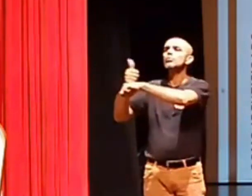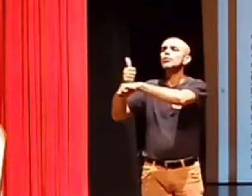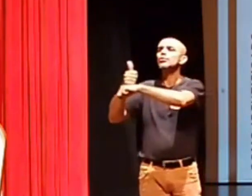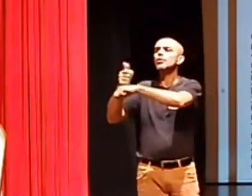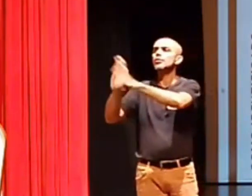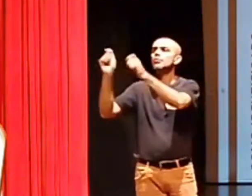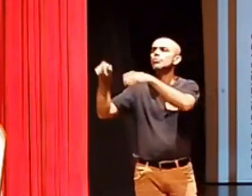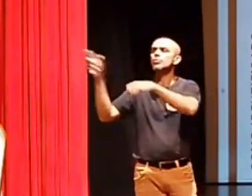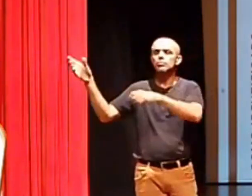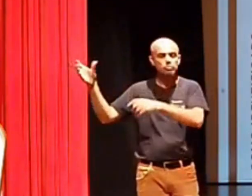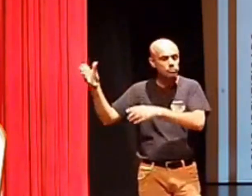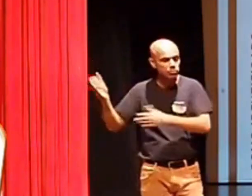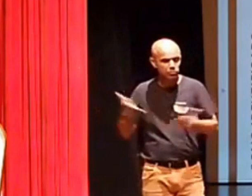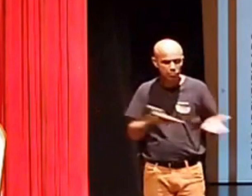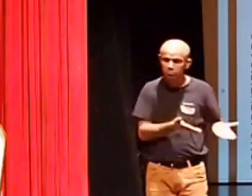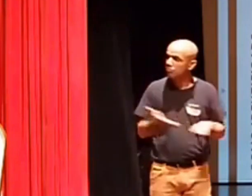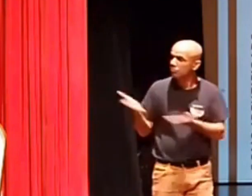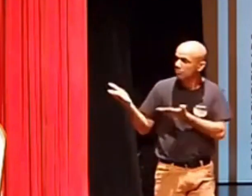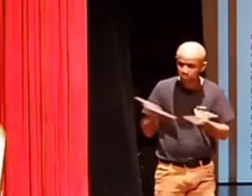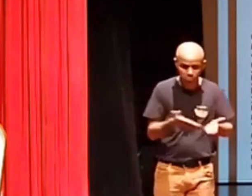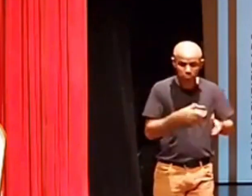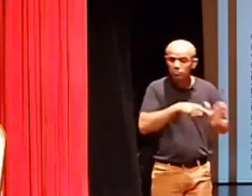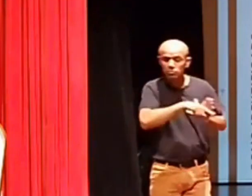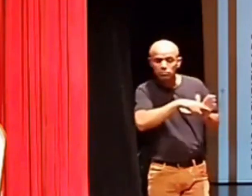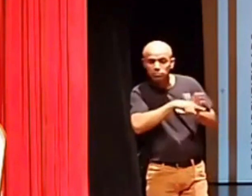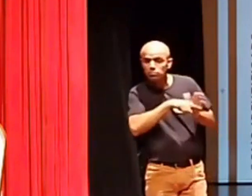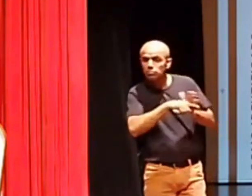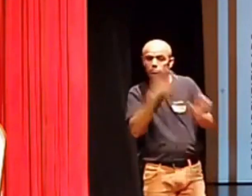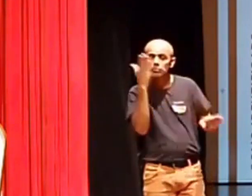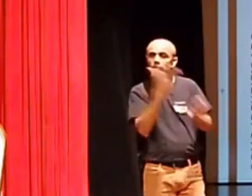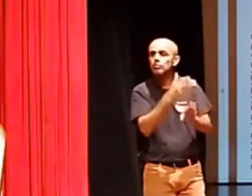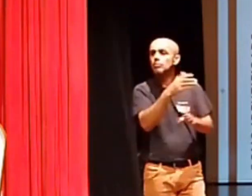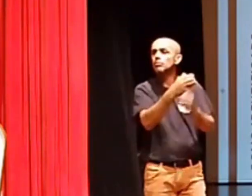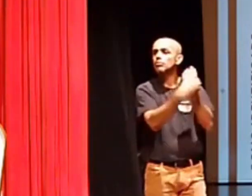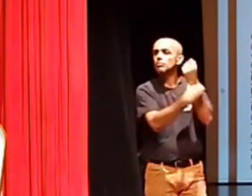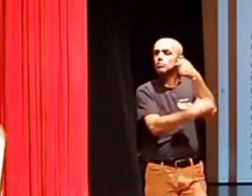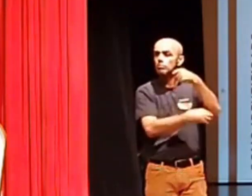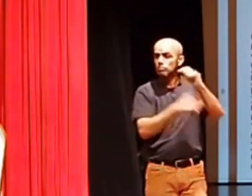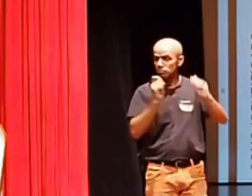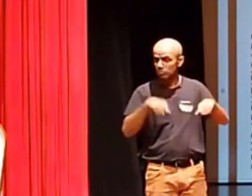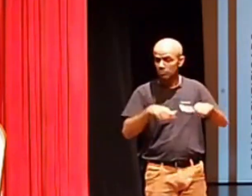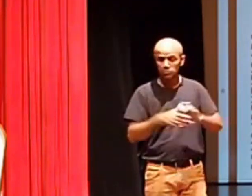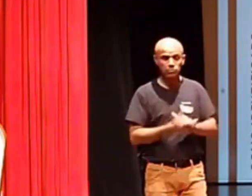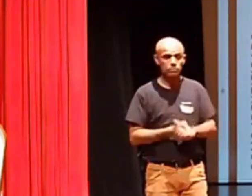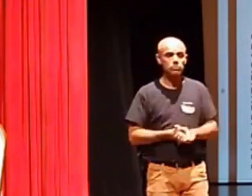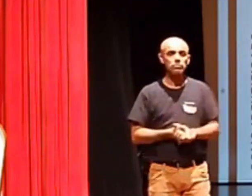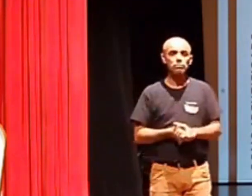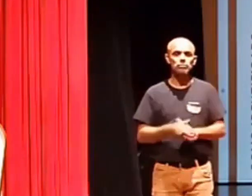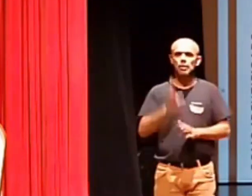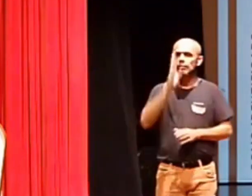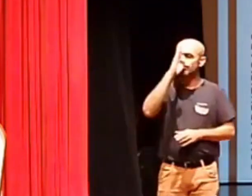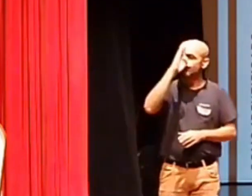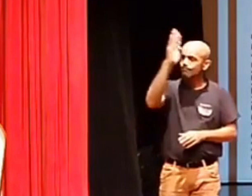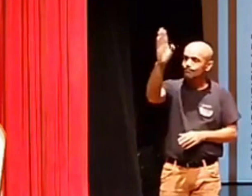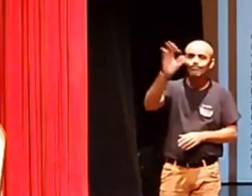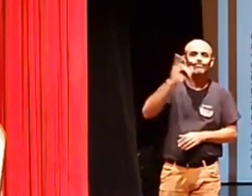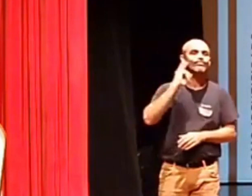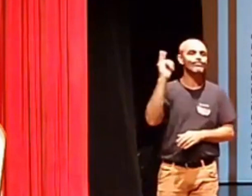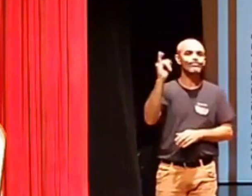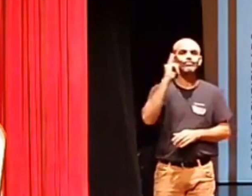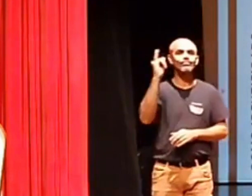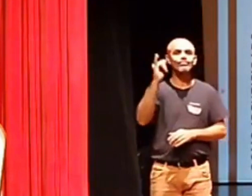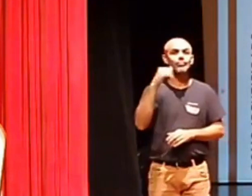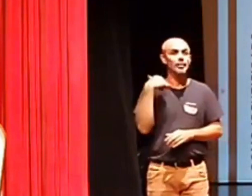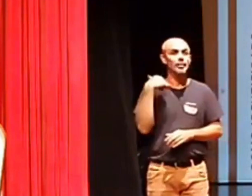poder investigar se realmente ali existe um diagnóstico de escoliose. Isso é fundamental e é isso que a gente